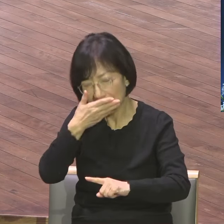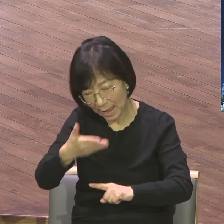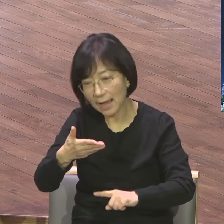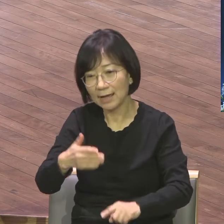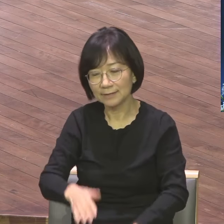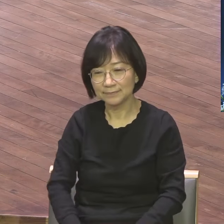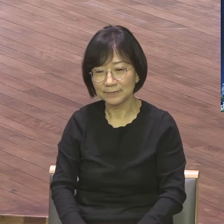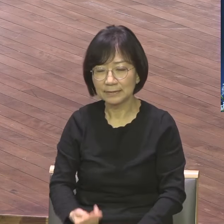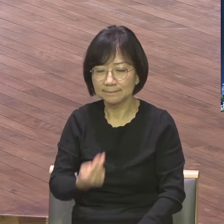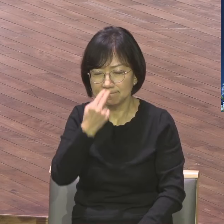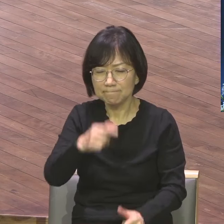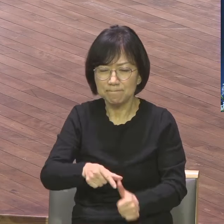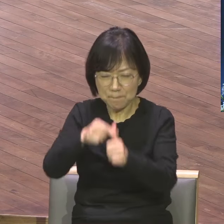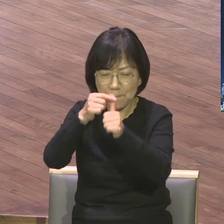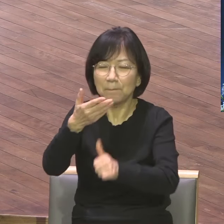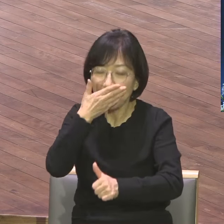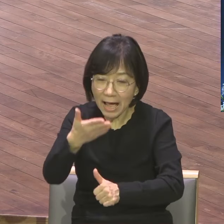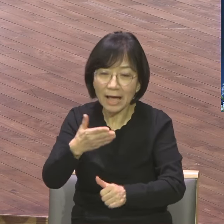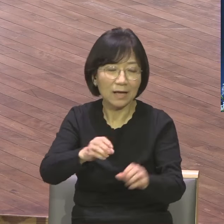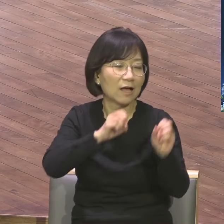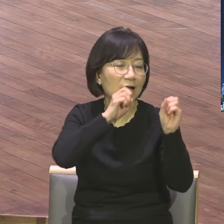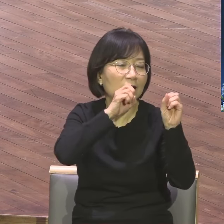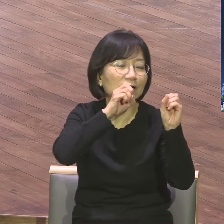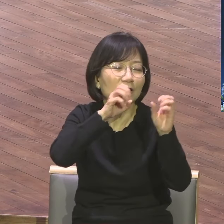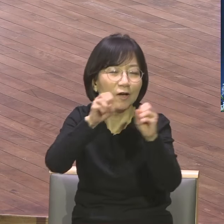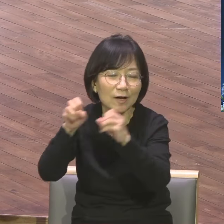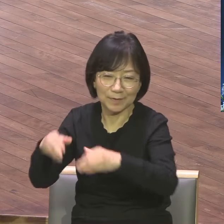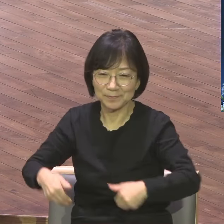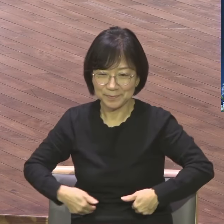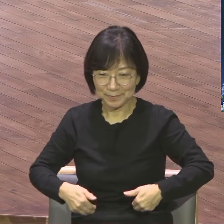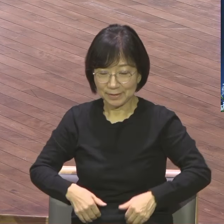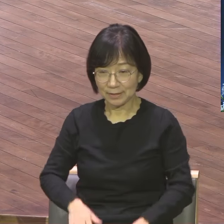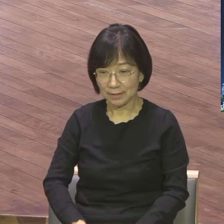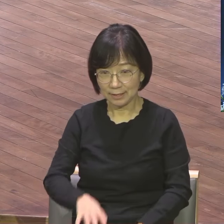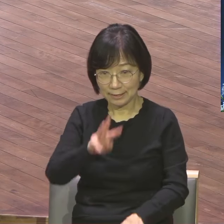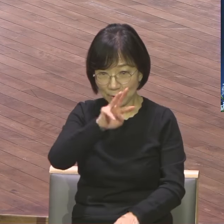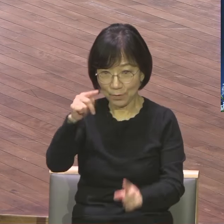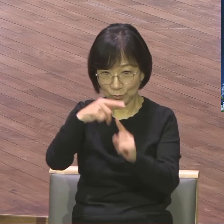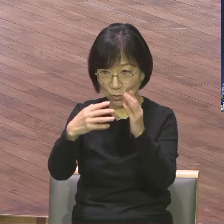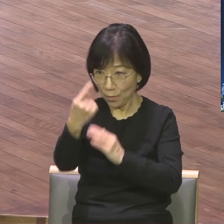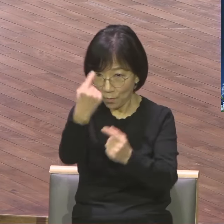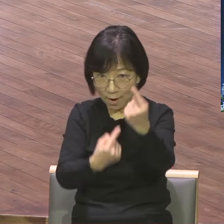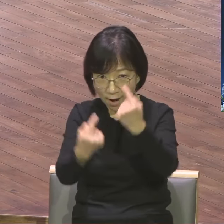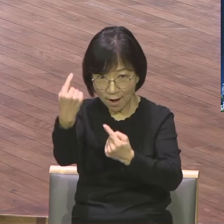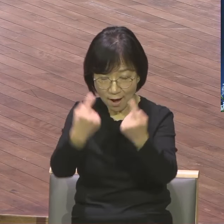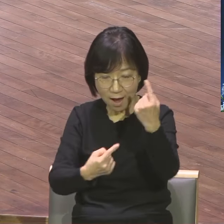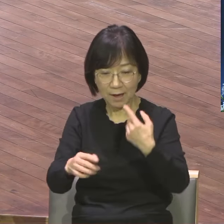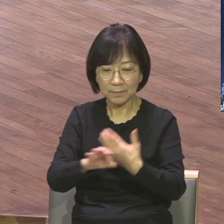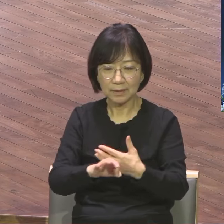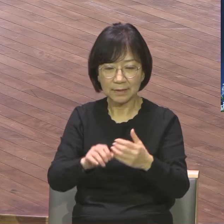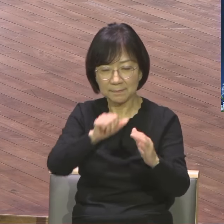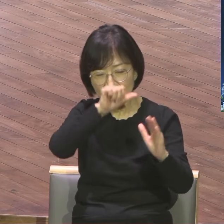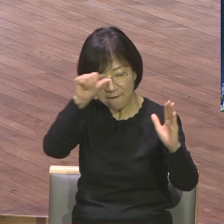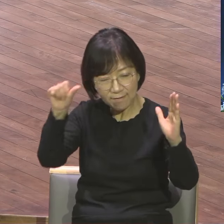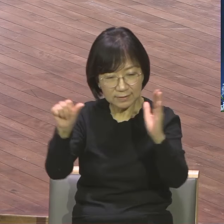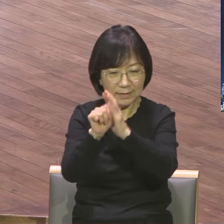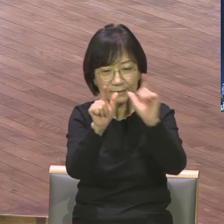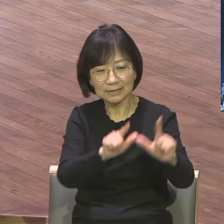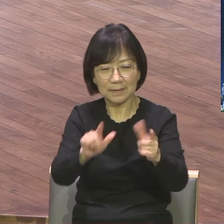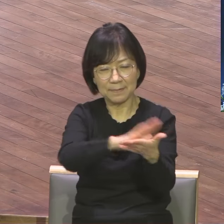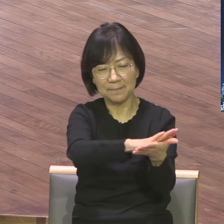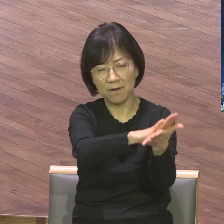오면 생명을 얻을 수 있다. 여기 오면 너의 인생이 바뀐다. 저주의 인생에서 축복의 인생으로 바뀔